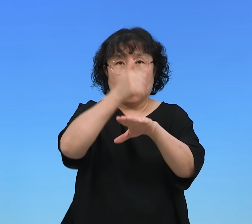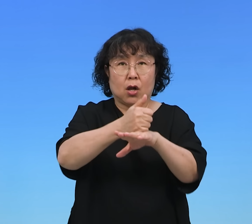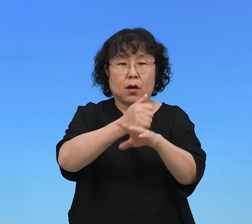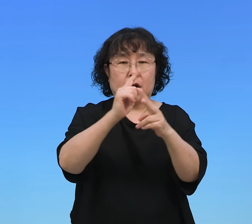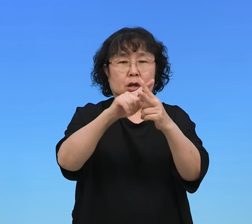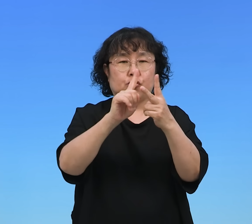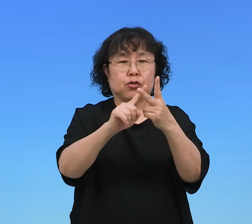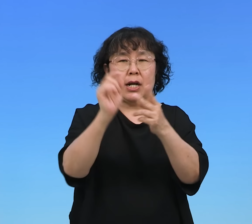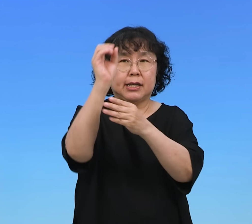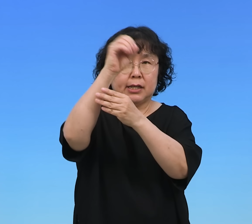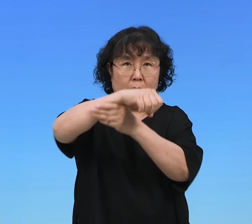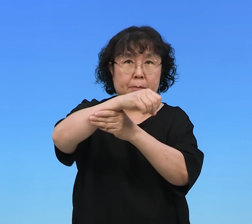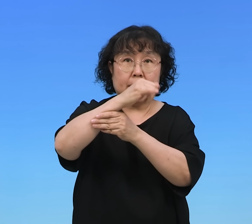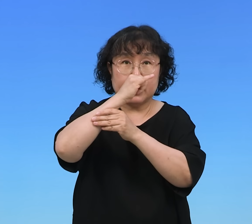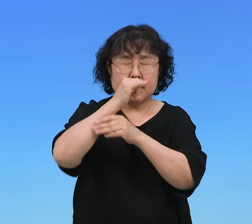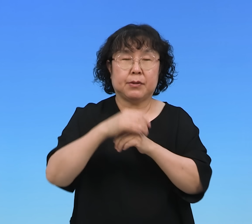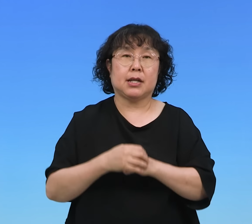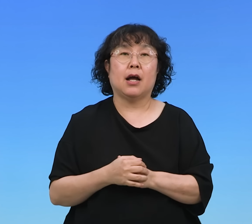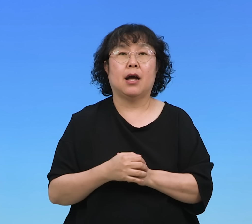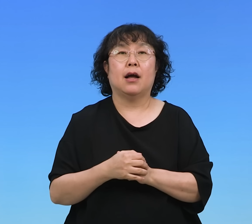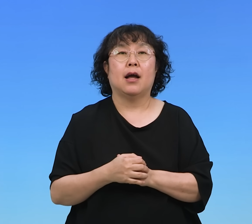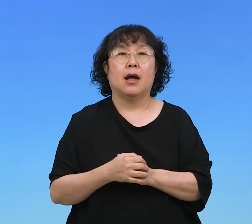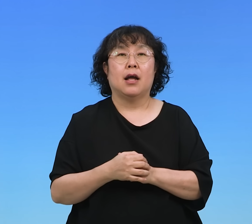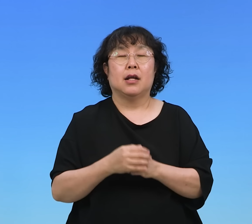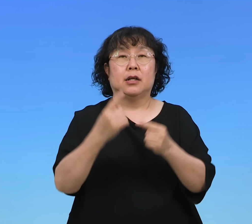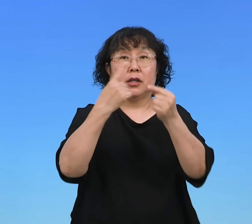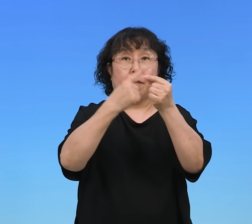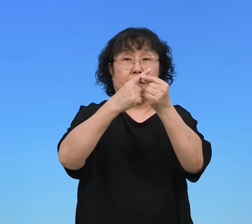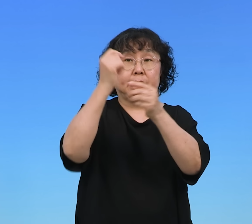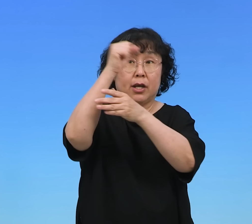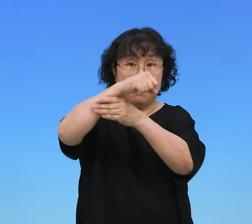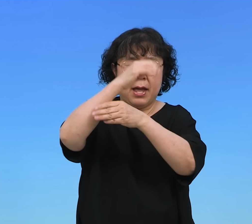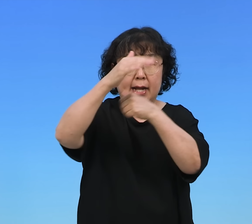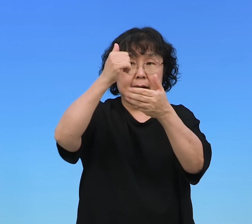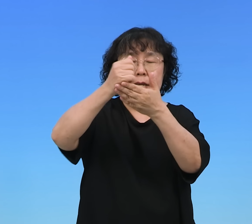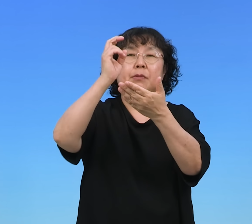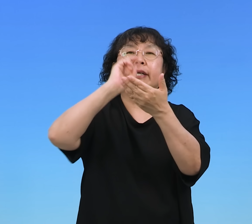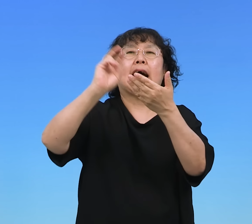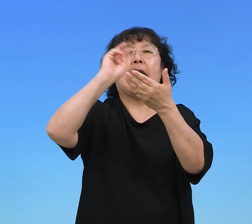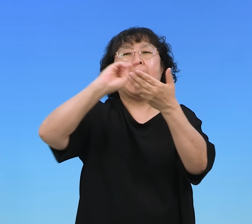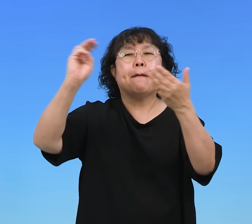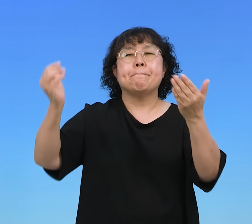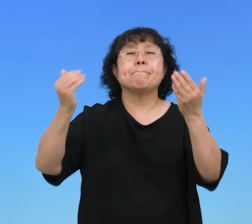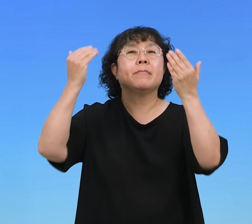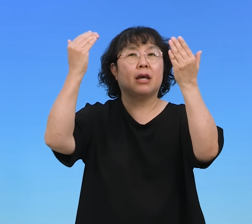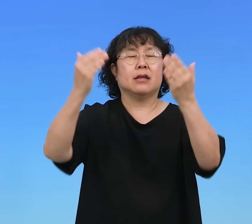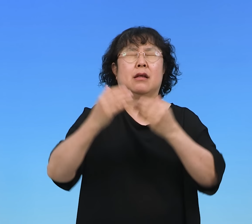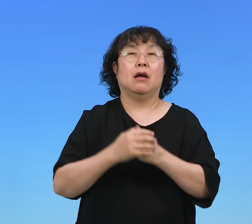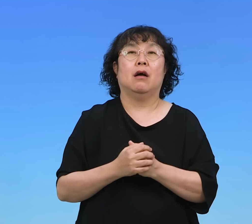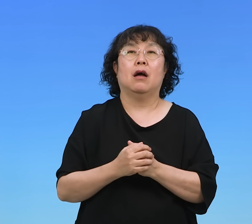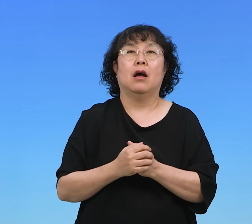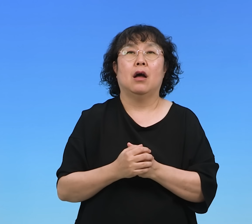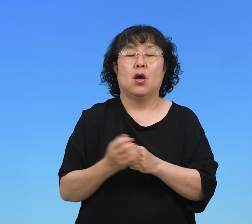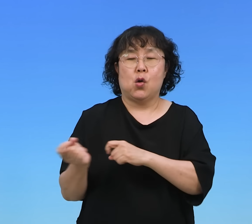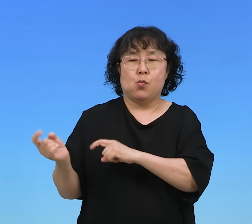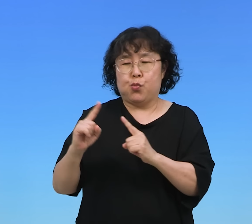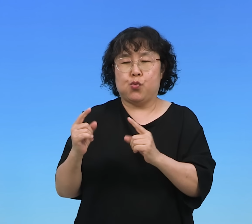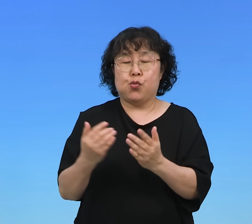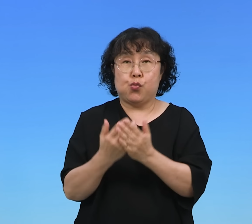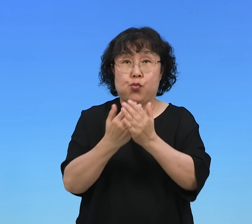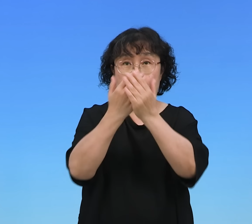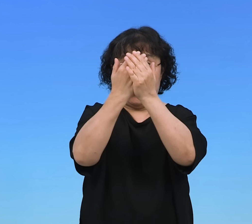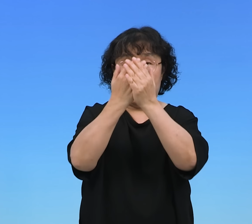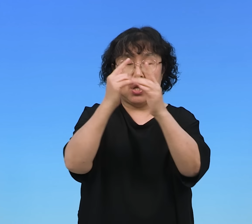가지 열매로 나타나네요. 47절입니다. 첫째 열매, 하나님을 찬미하며. 여러분 부흥하는